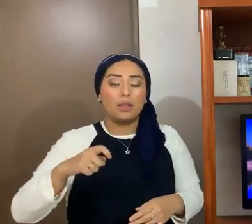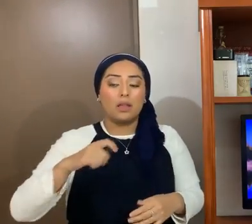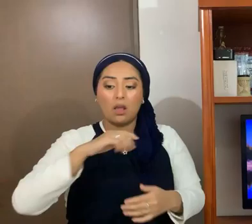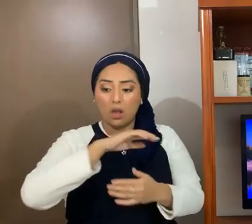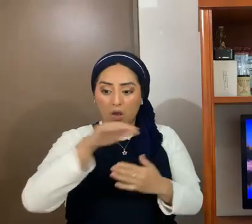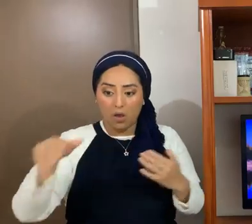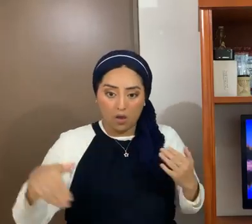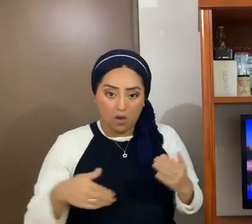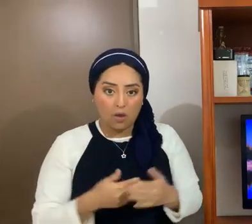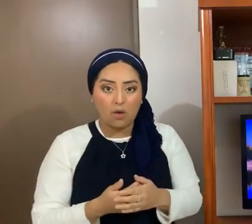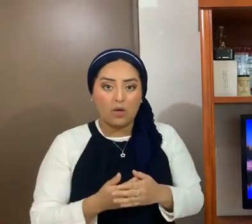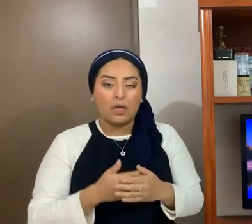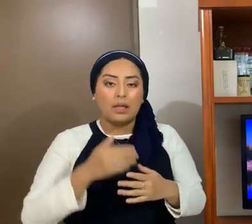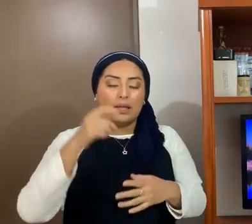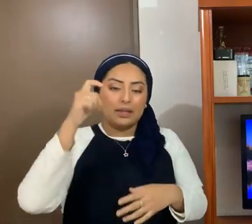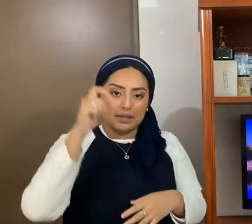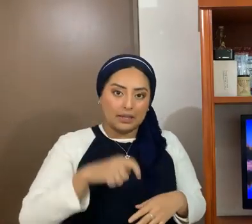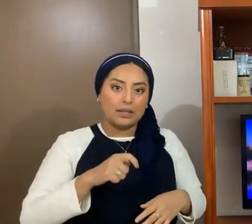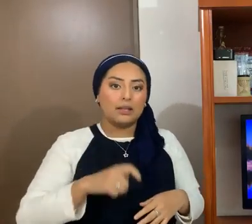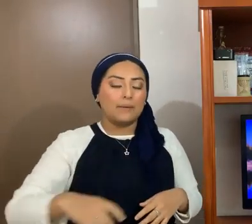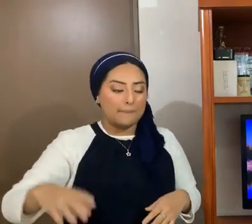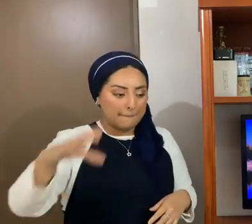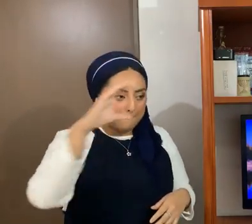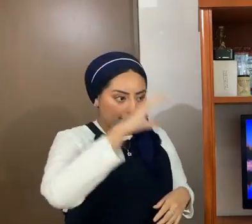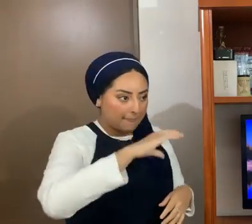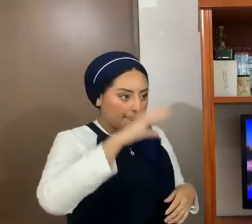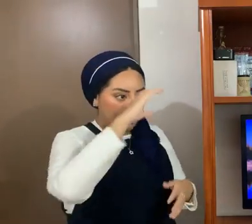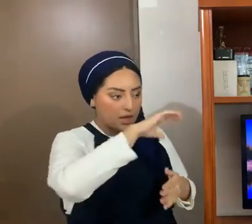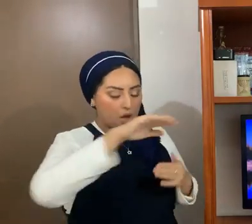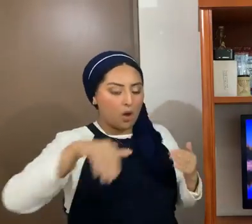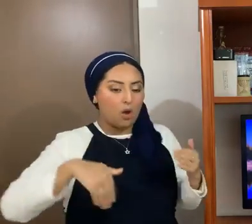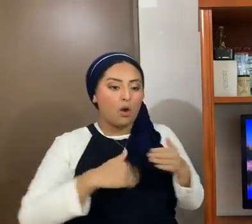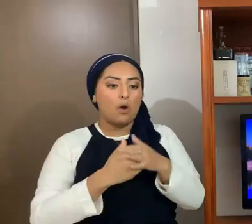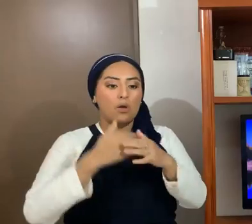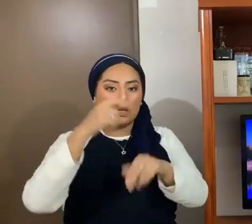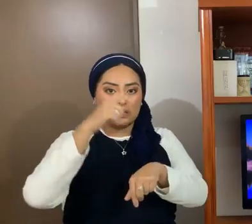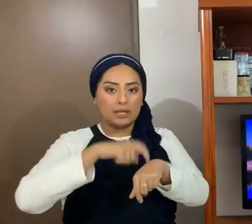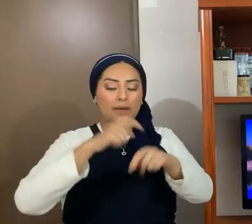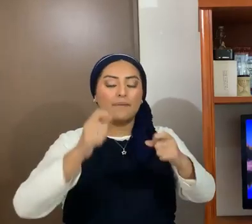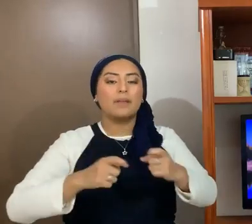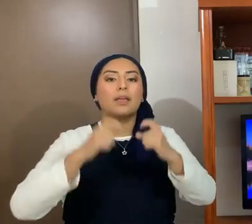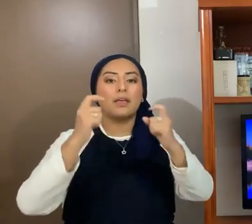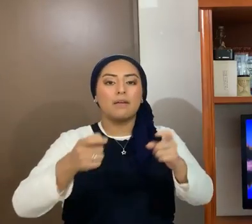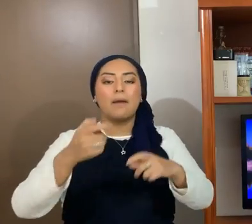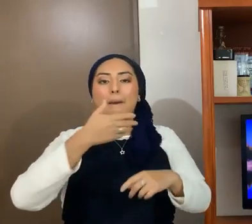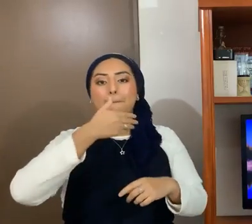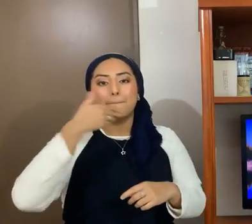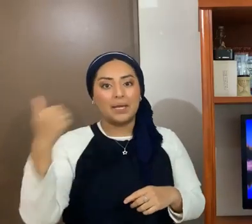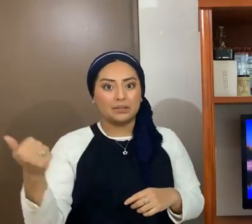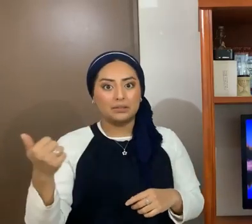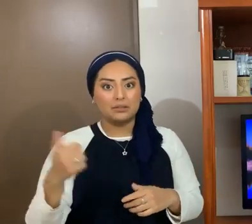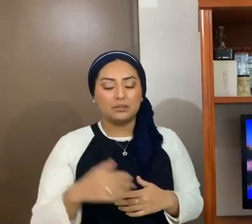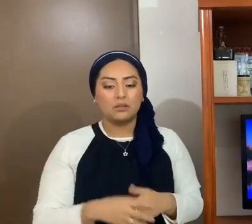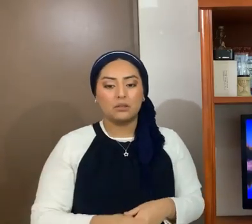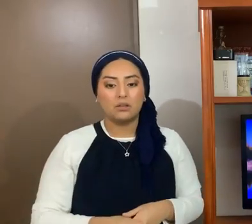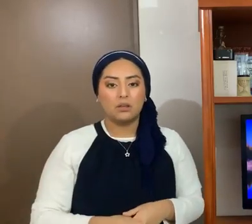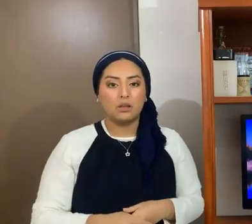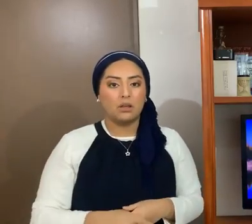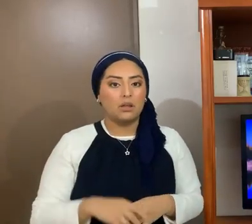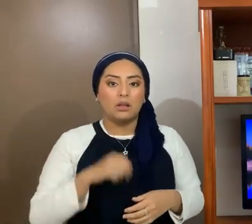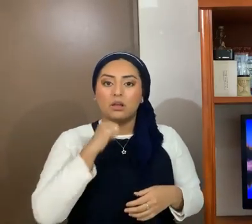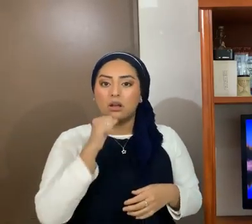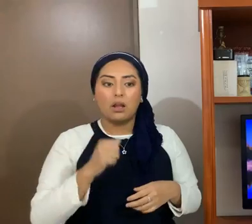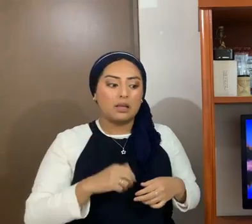todos tenemos que estar buscando todo el tiempo dar lo mejor de nosotros. No